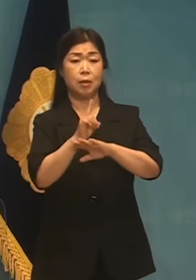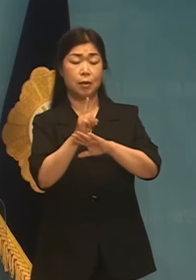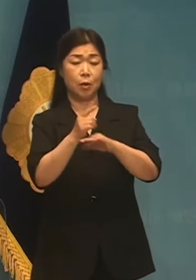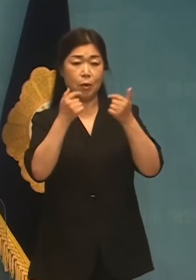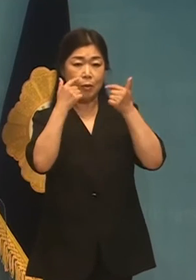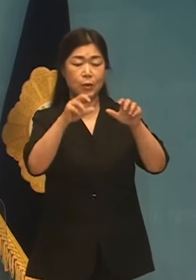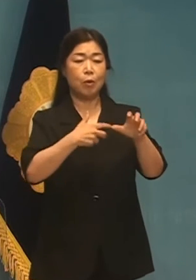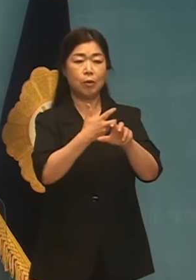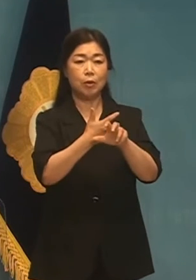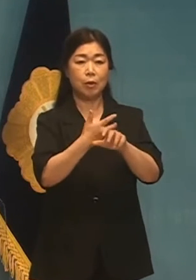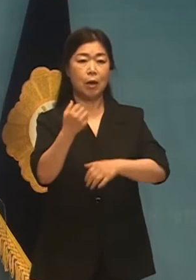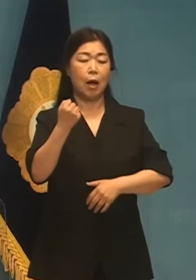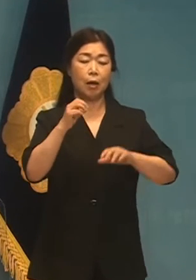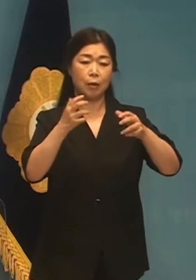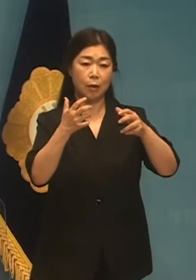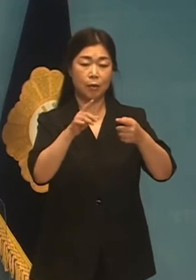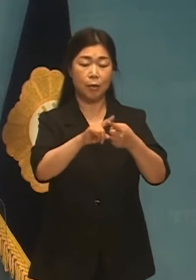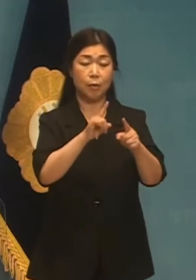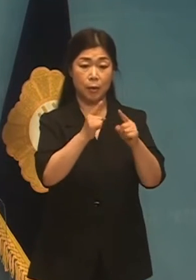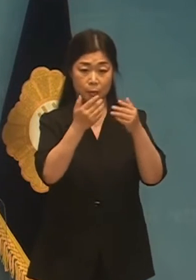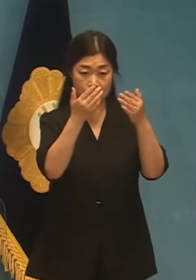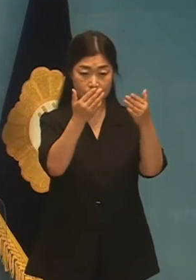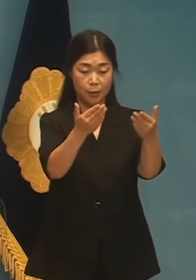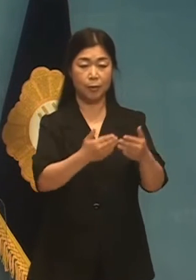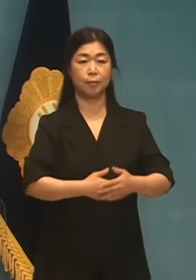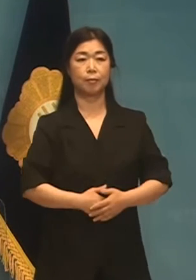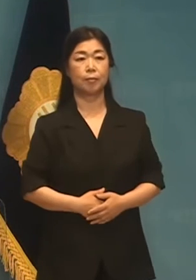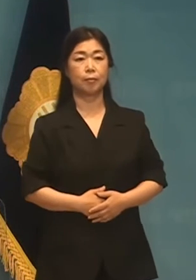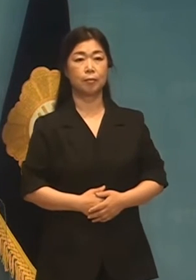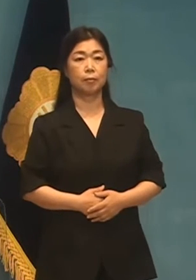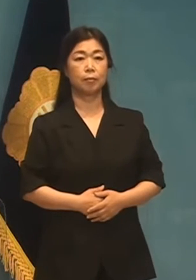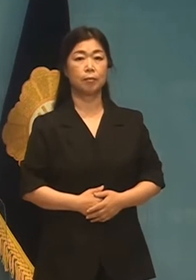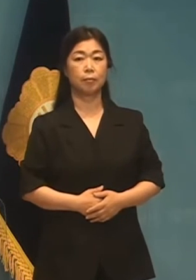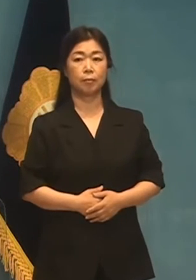관해서 말씀 올리도록 하겠습니다.